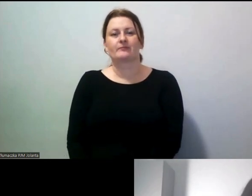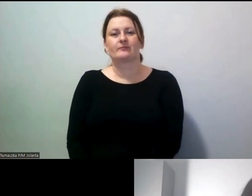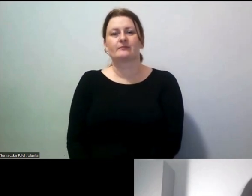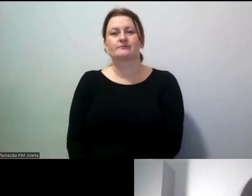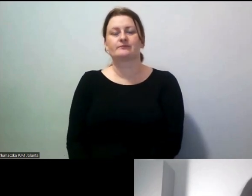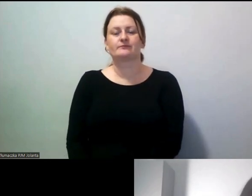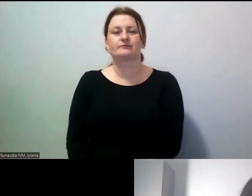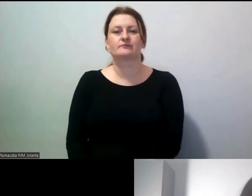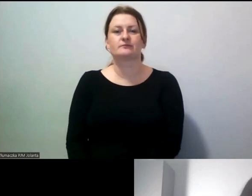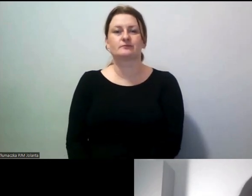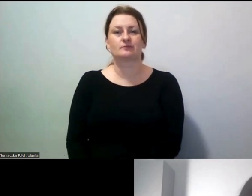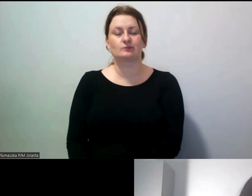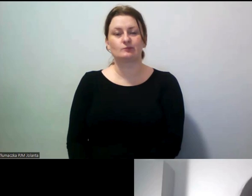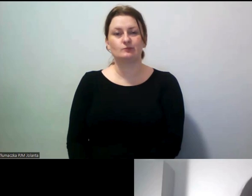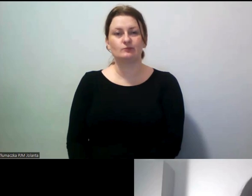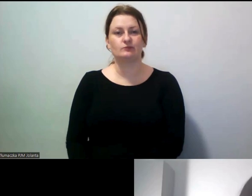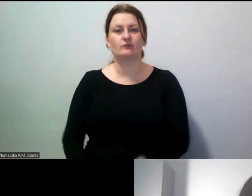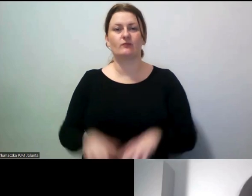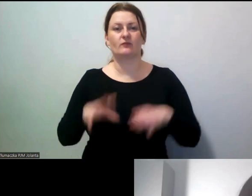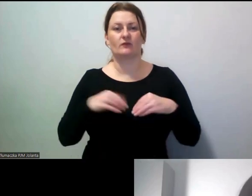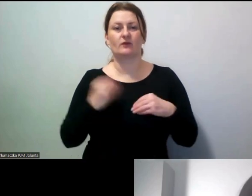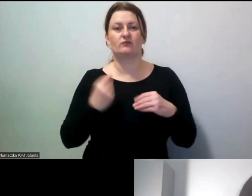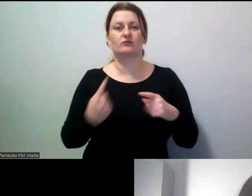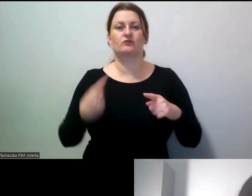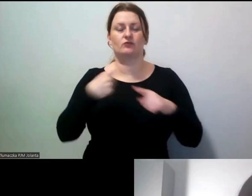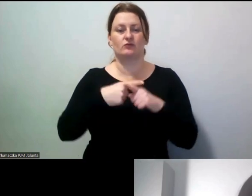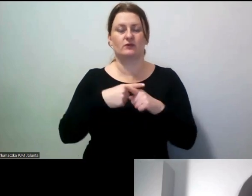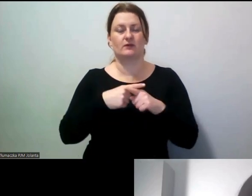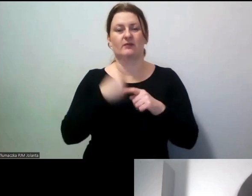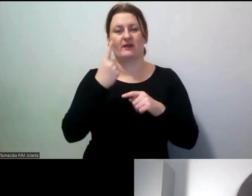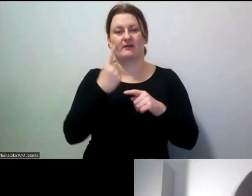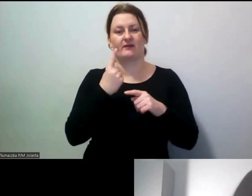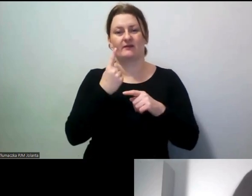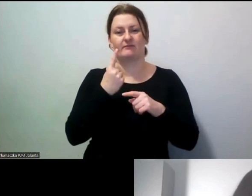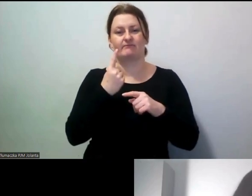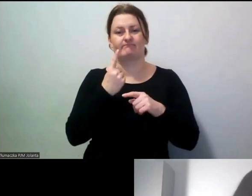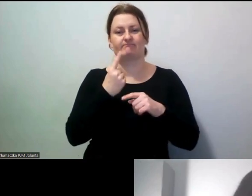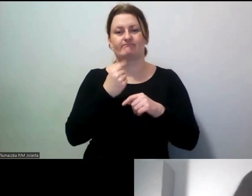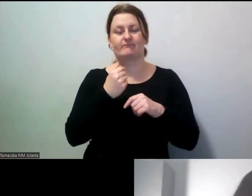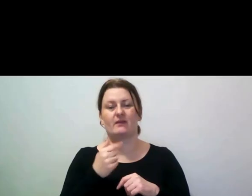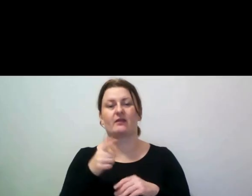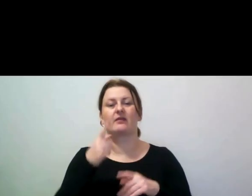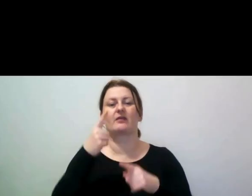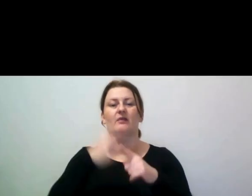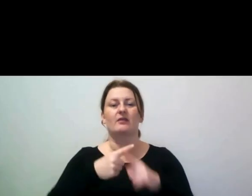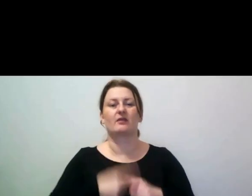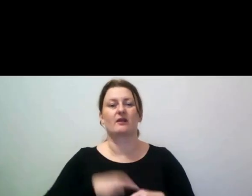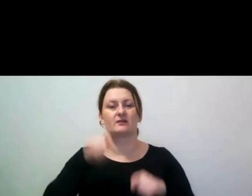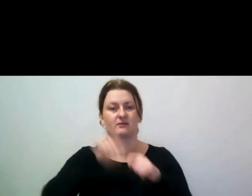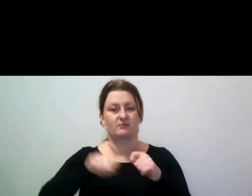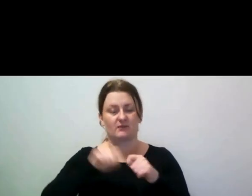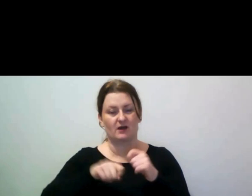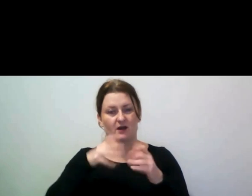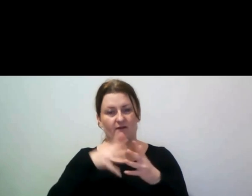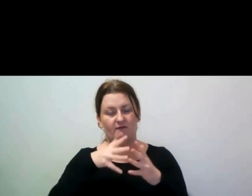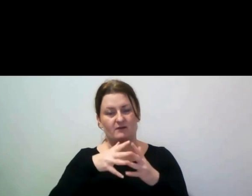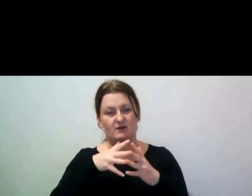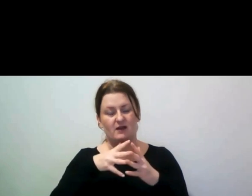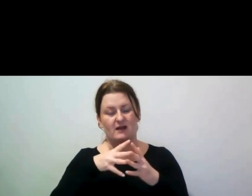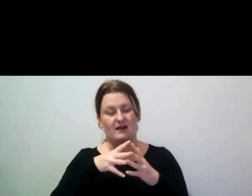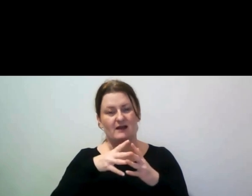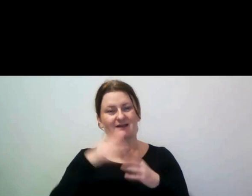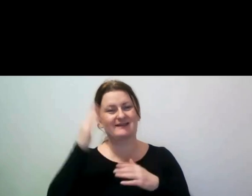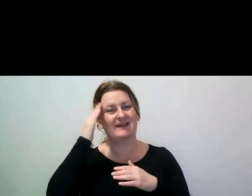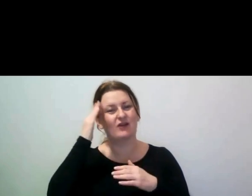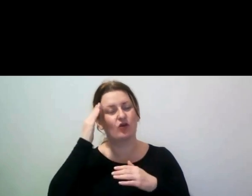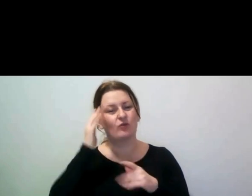Okej. Jeśli można, to ja jeszcze dodam tylko jeden drobiazg. Tak naprawdę test sprawdza receptywną znajomość tej